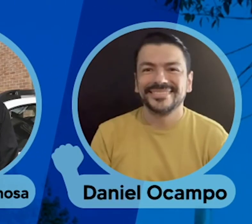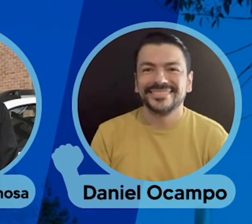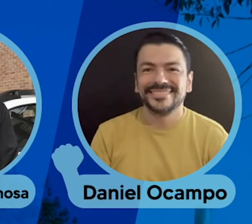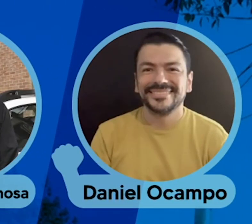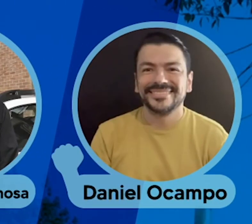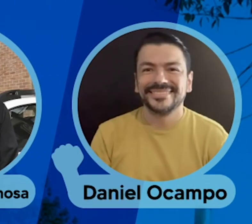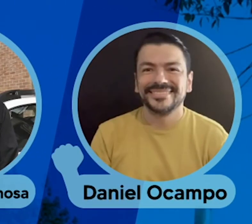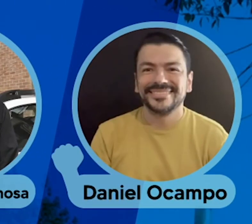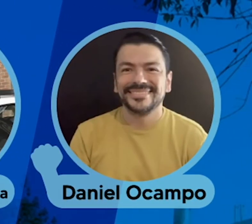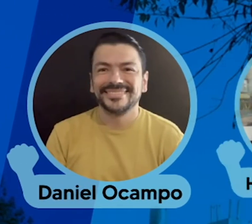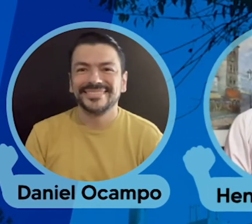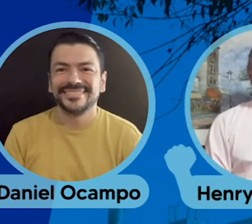Music